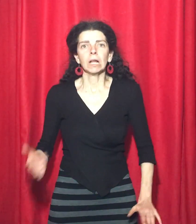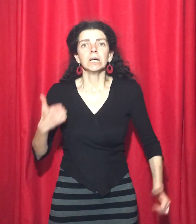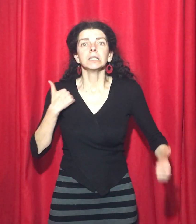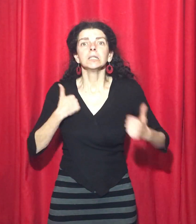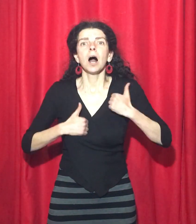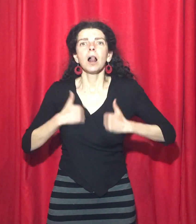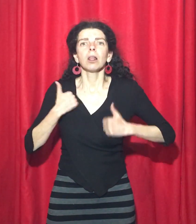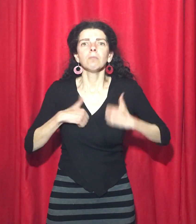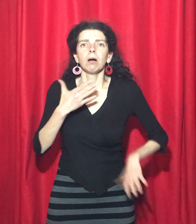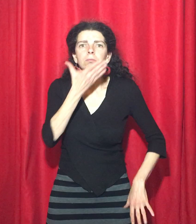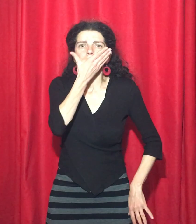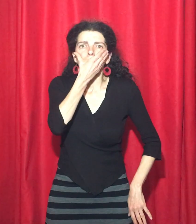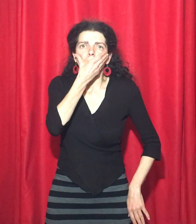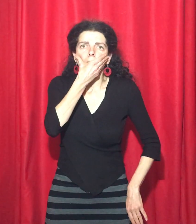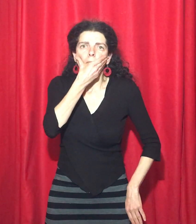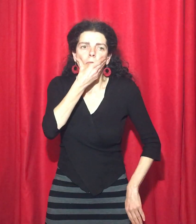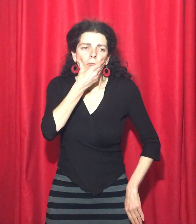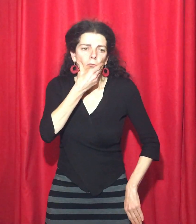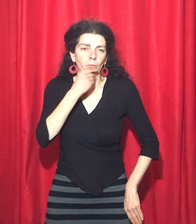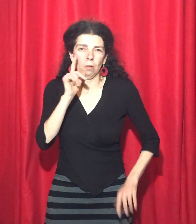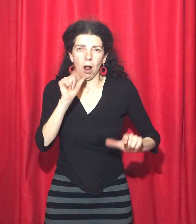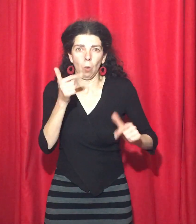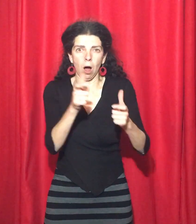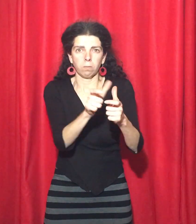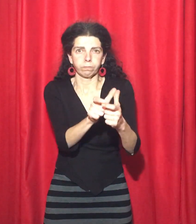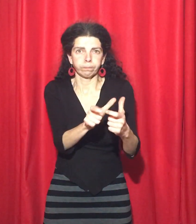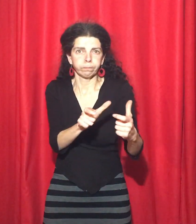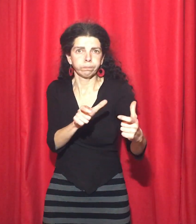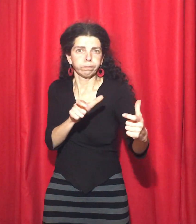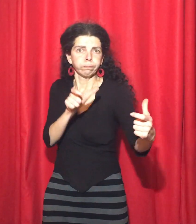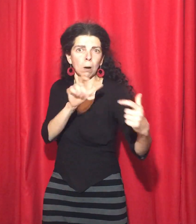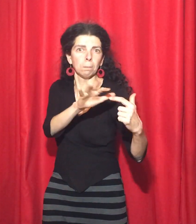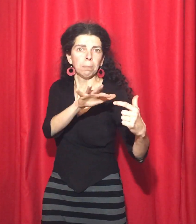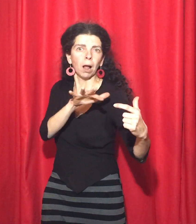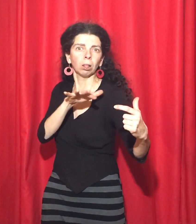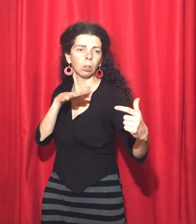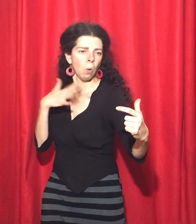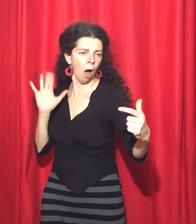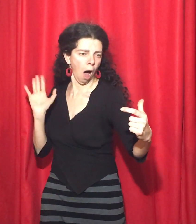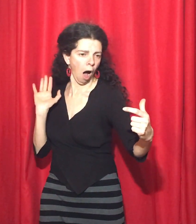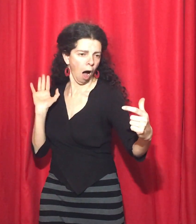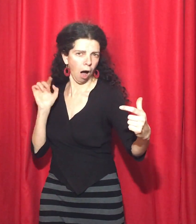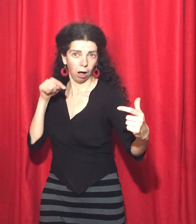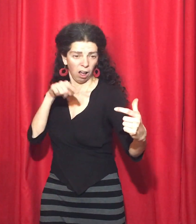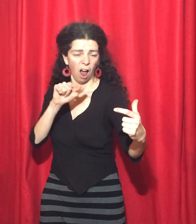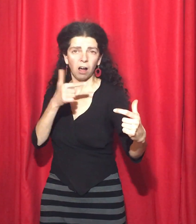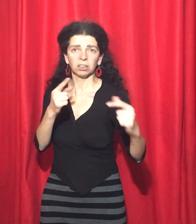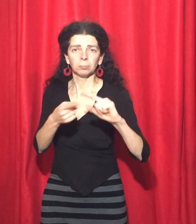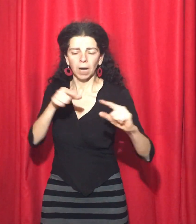Elle était absolument magnifique. Il y avait même une baignoire qui faisait des bulles.